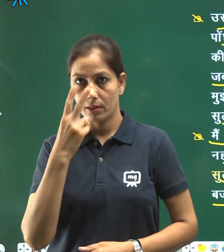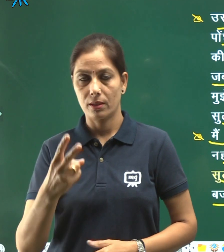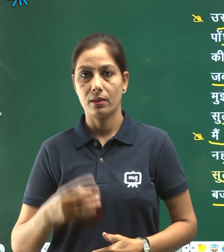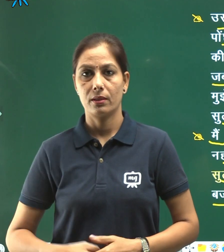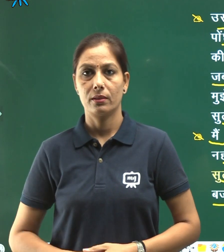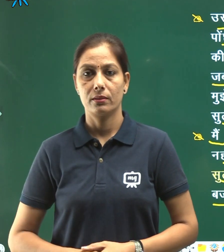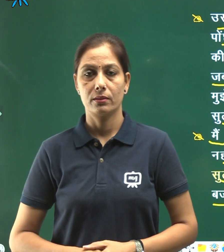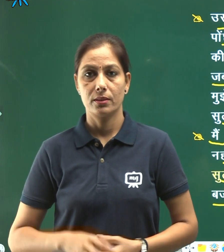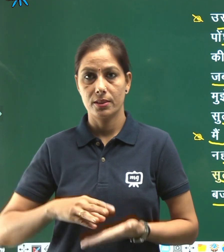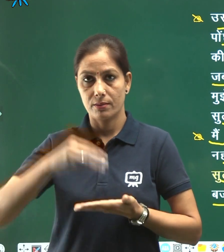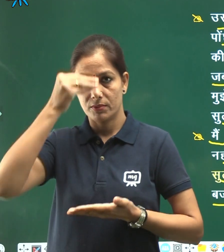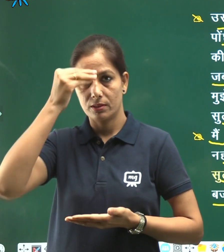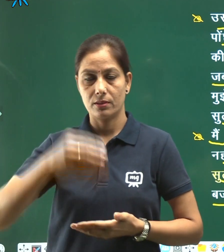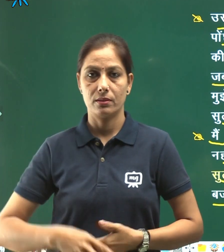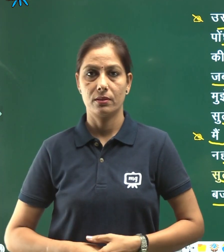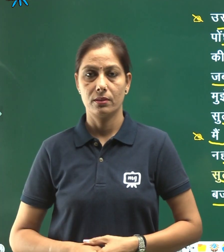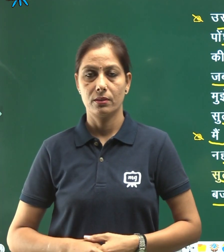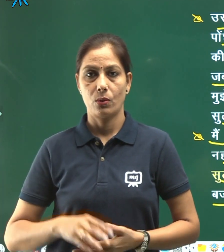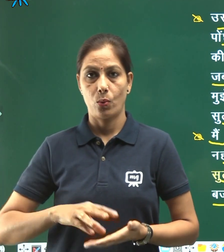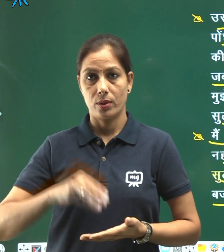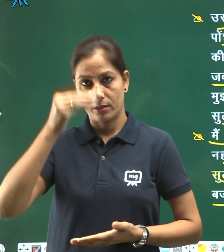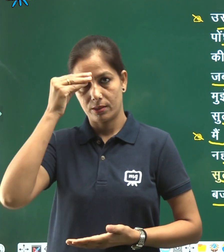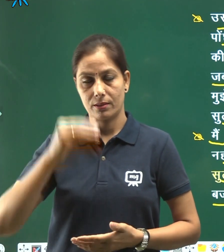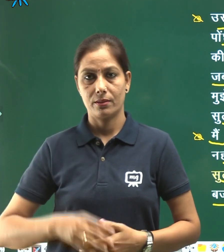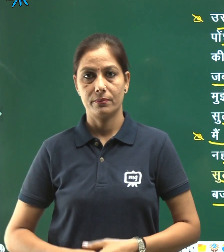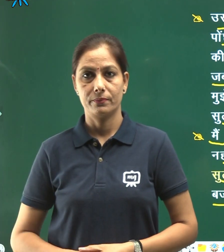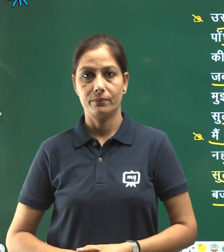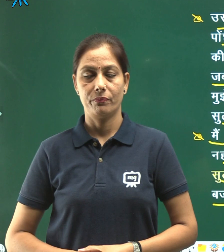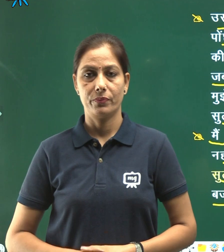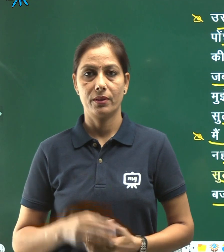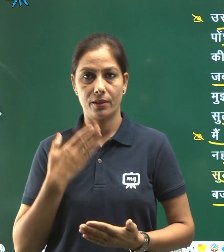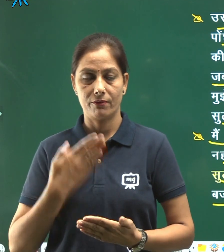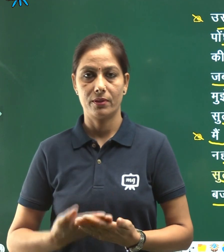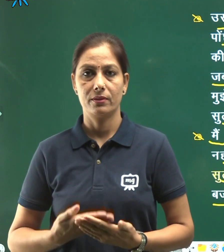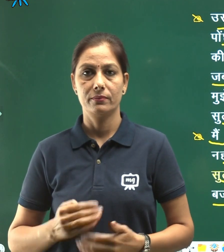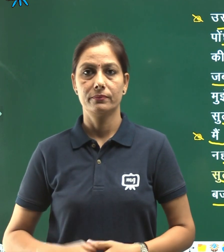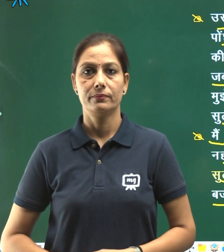समझें और याद करें। धन्यवाद।